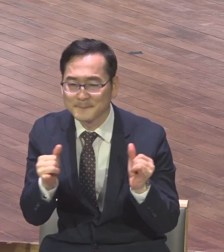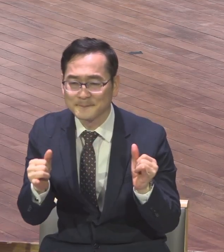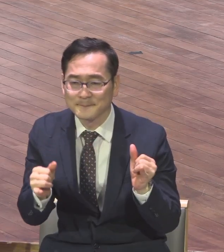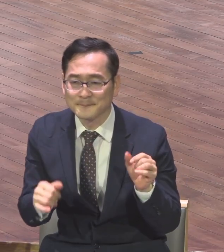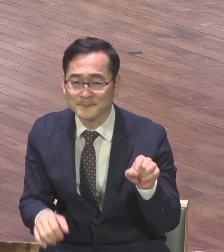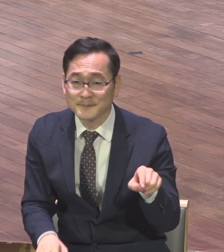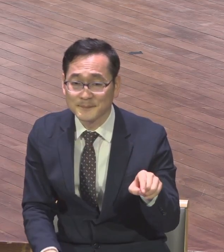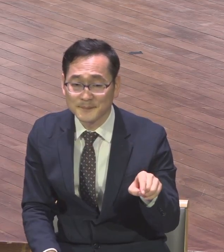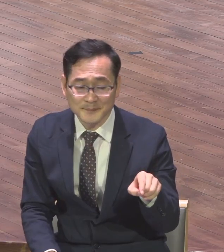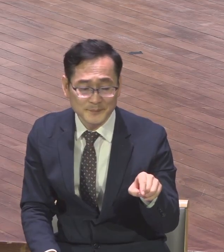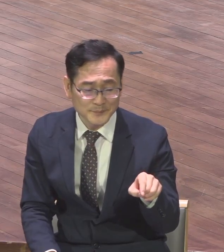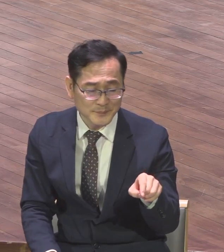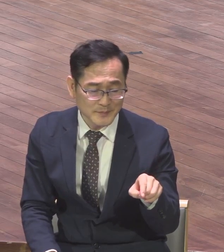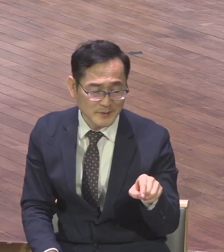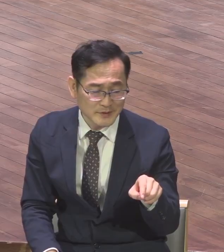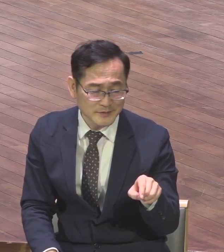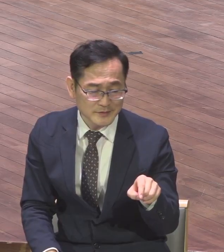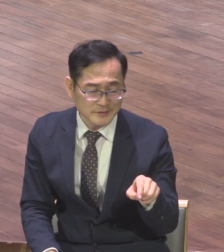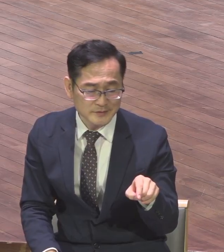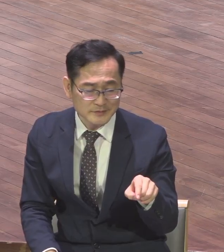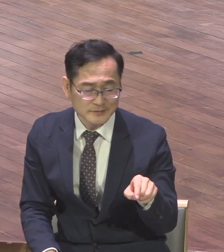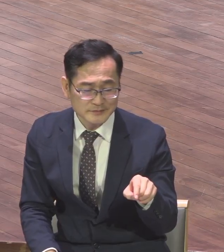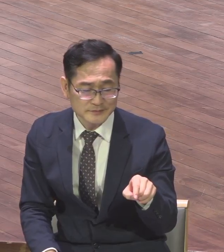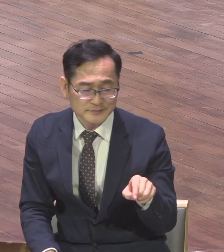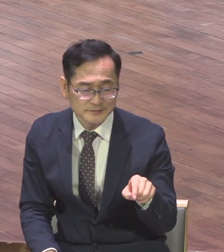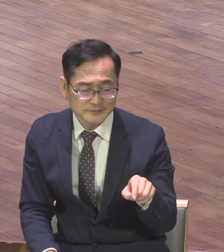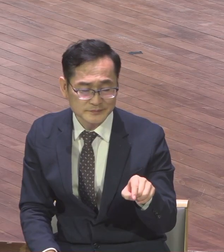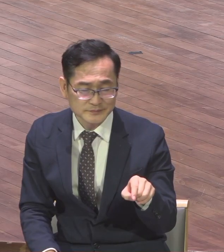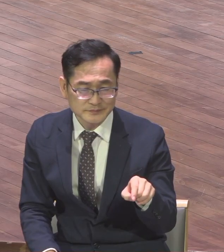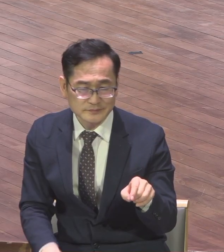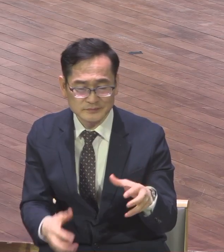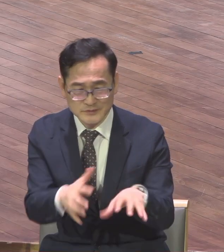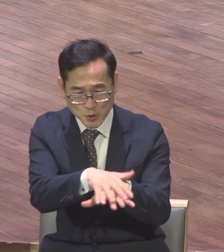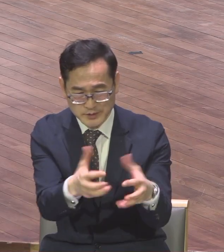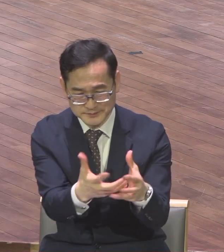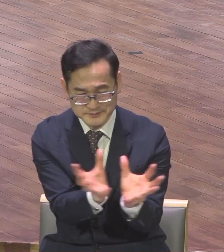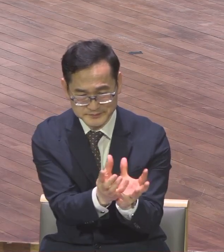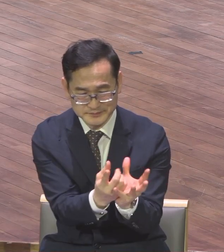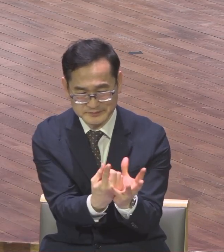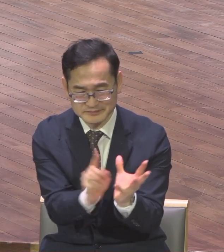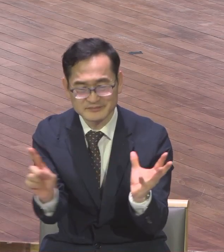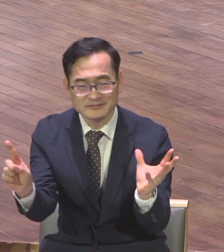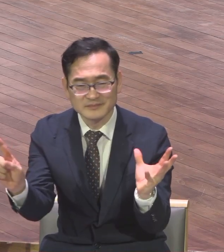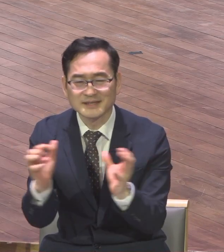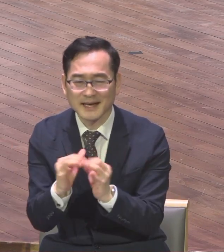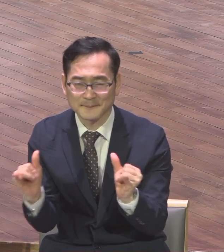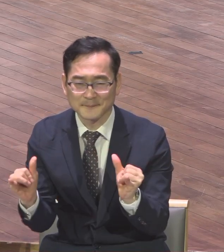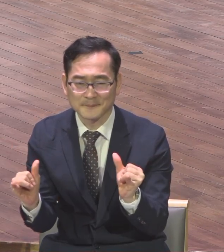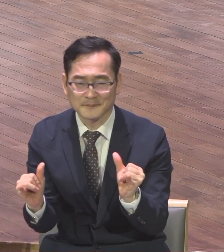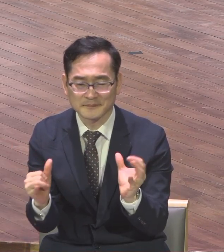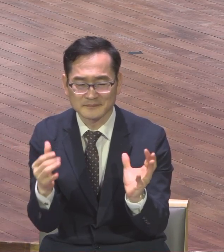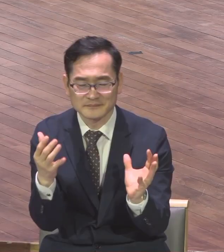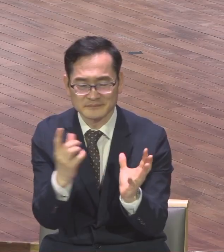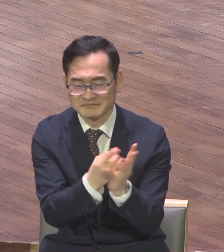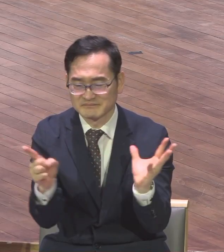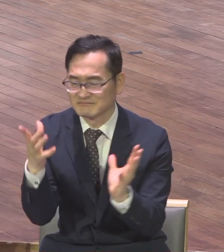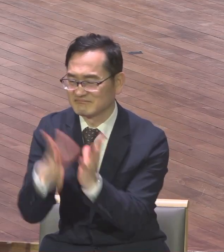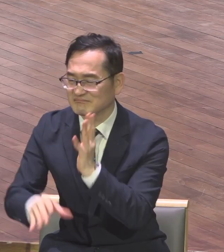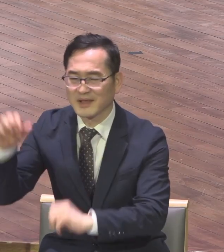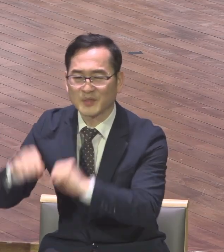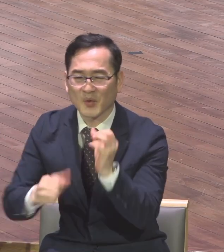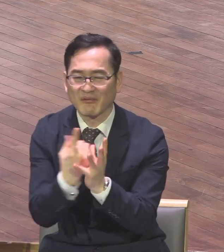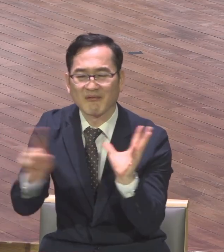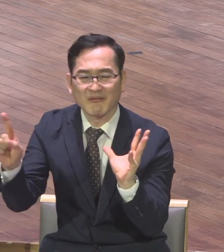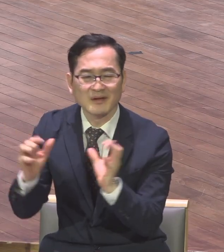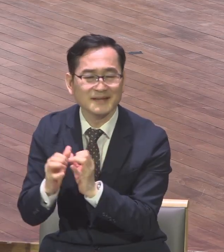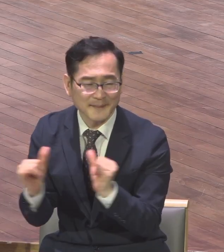이 말은요, 군사적으로 말하면요, 대오에서 이탈한 자, 다시 말하면 제멋대로 행동하는 자,